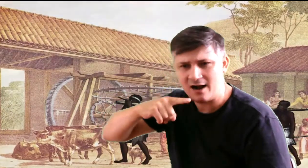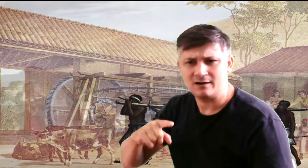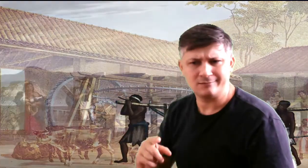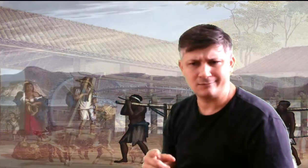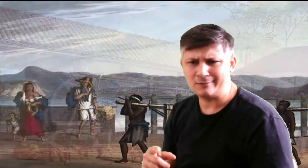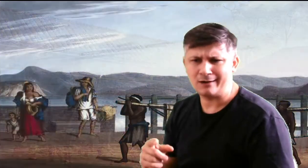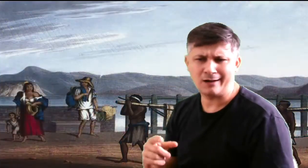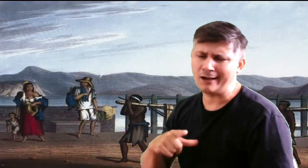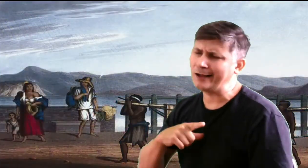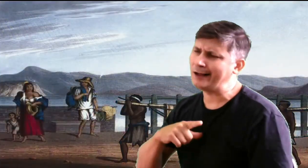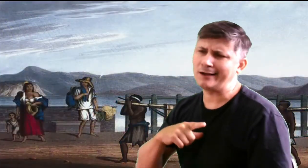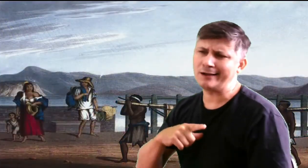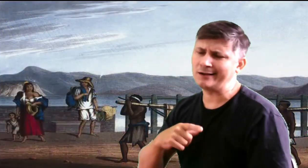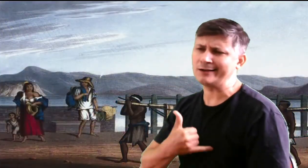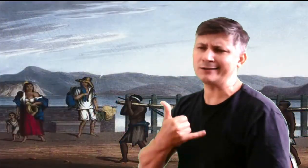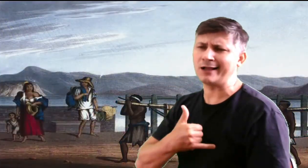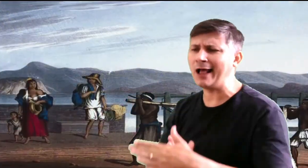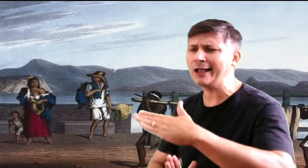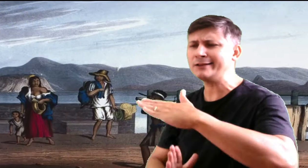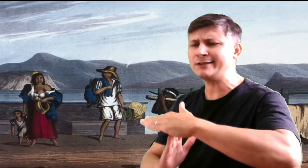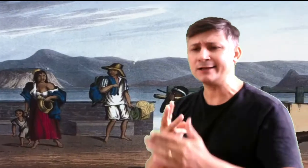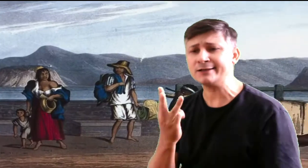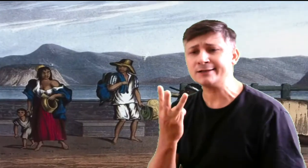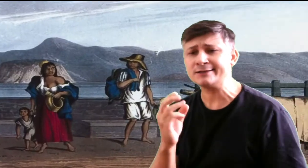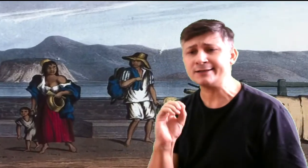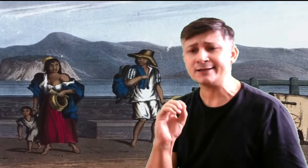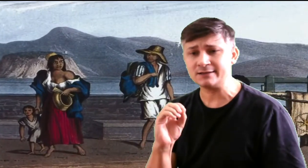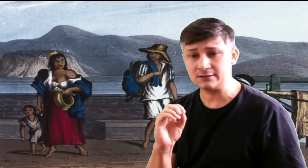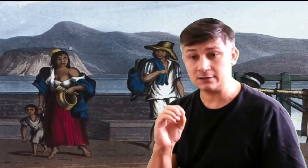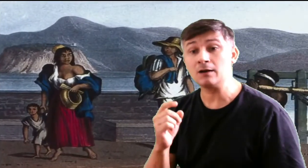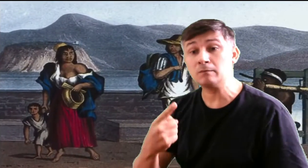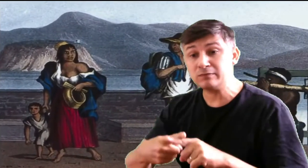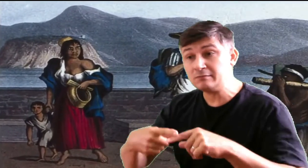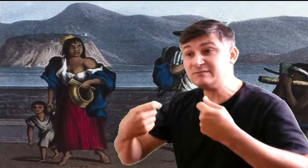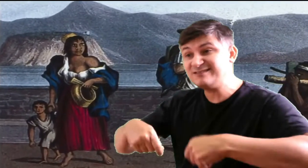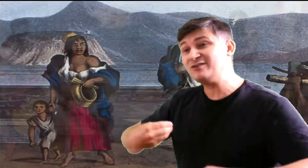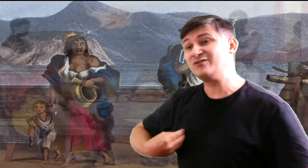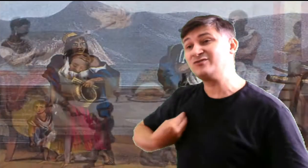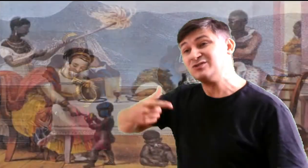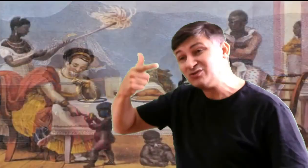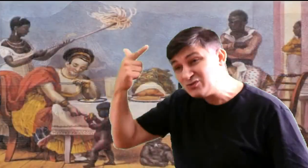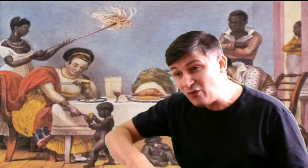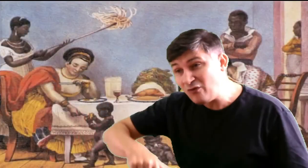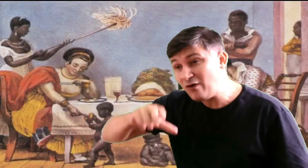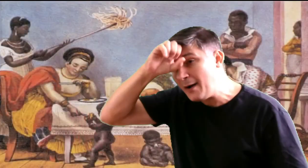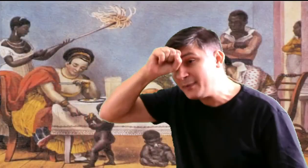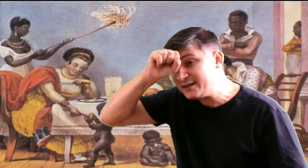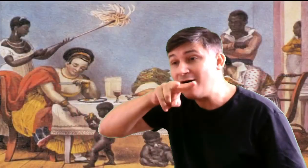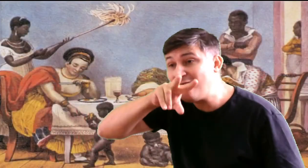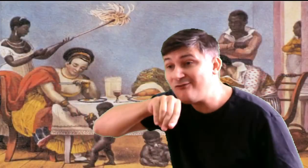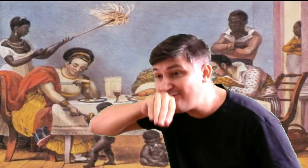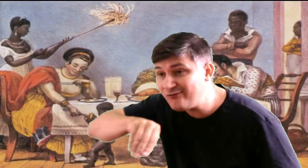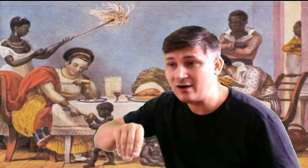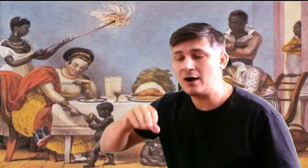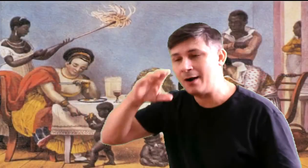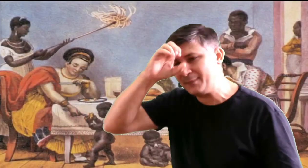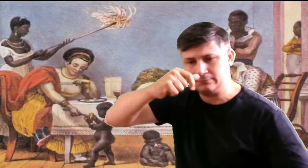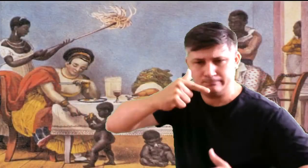30 anos. Na nova terra, era preciso reconstruir a vida, aprender a língua, o trabalho e as regras do